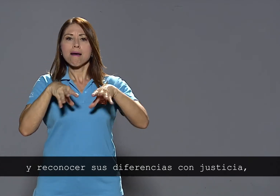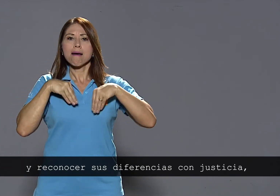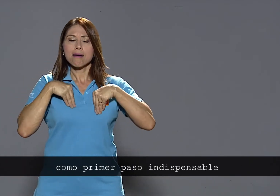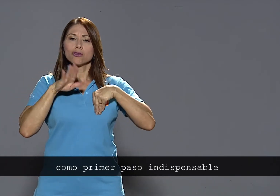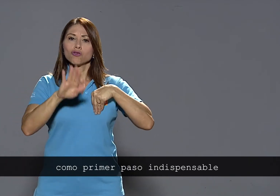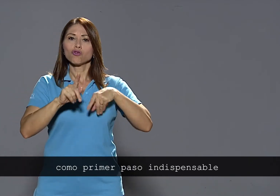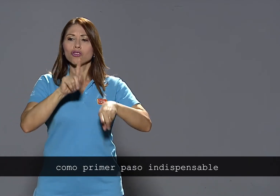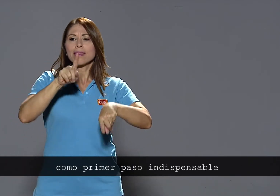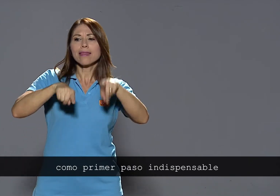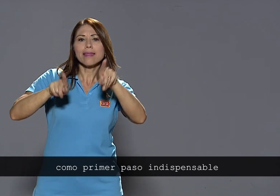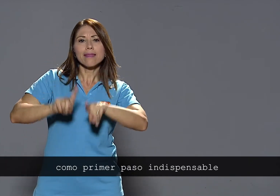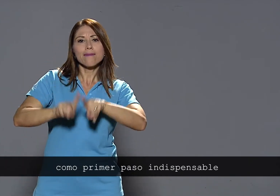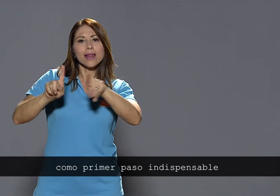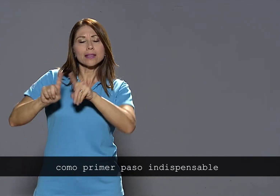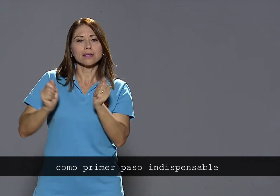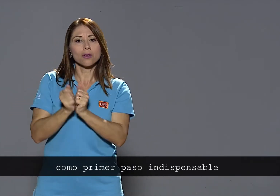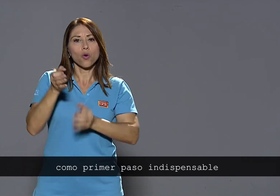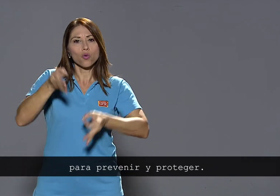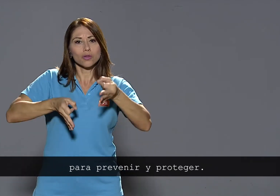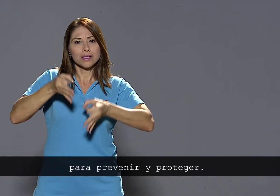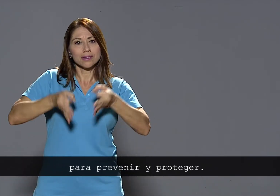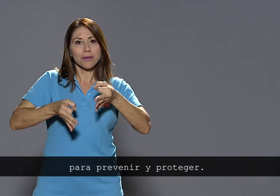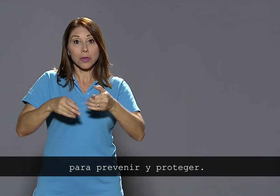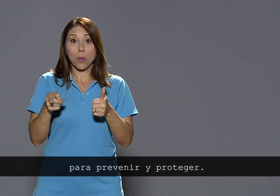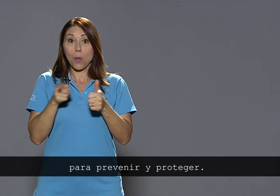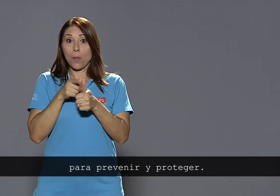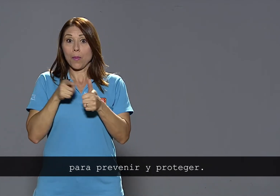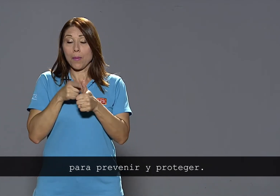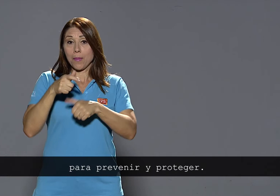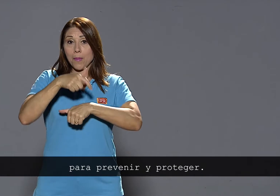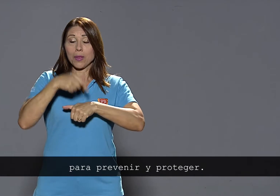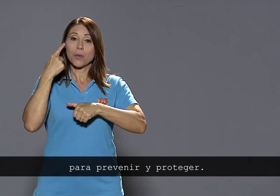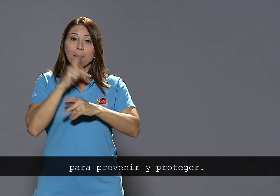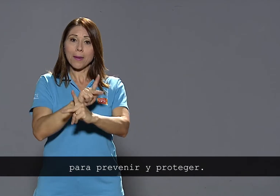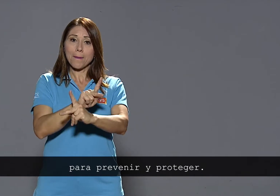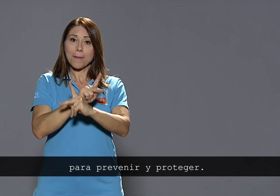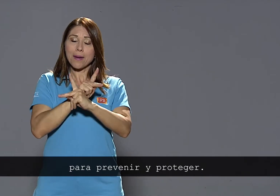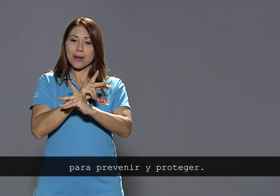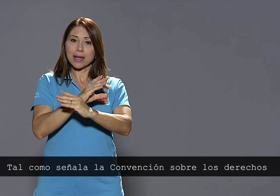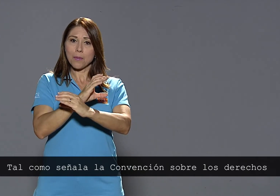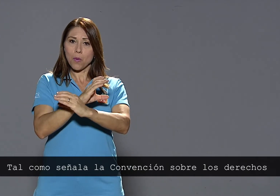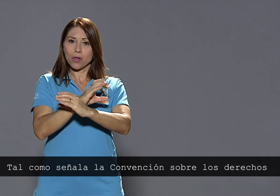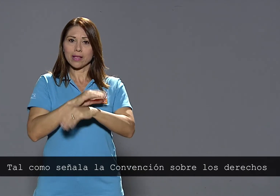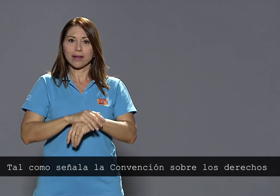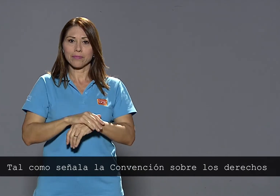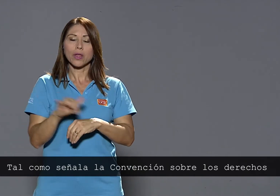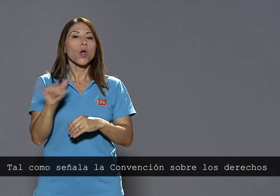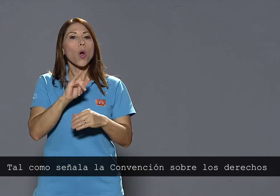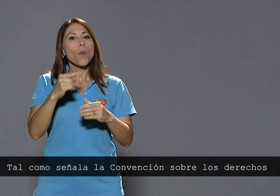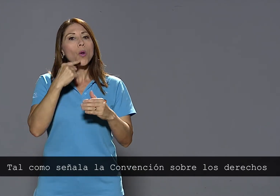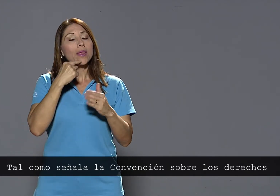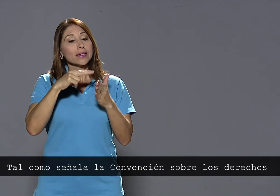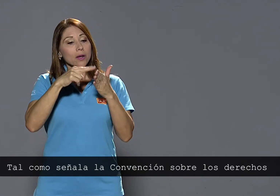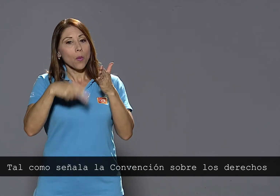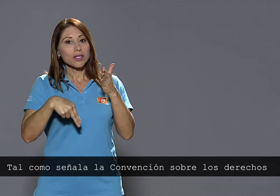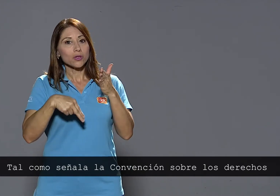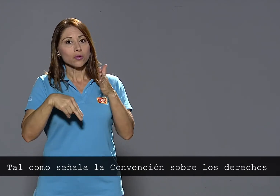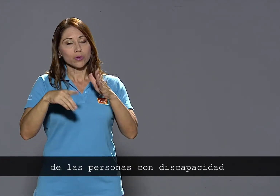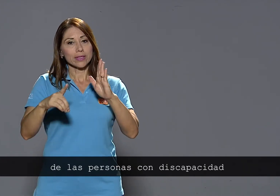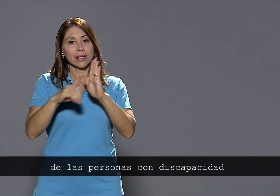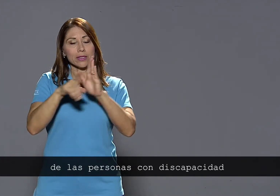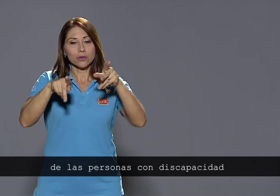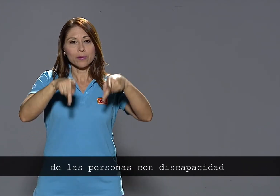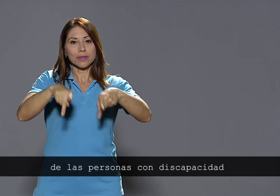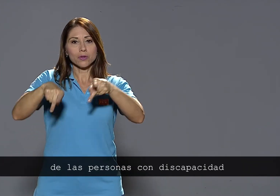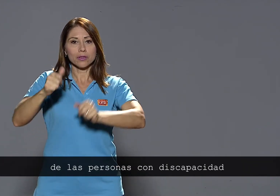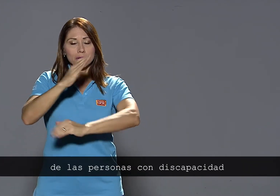justicia, como primer paso indispensable para prevenir y proteger. Tal como lo señala la Convención sobre los Derechos